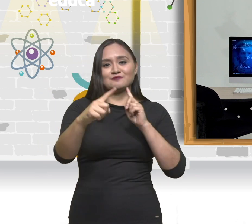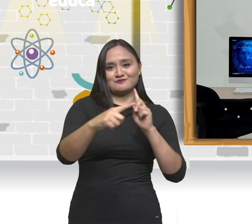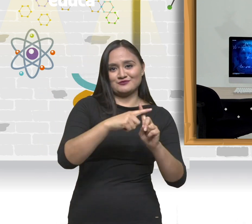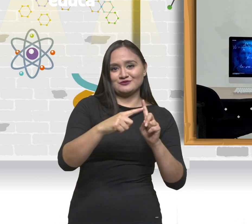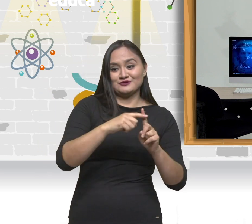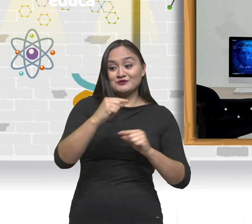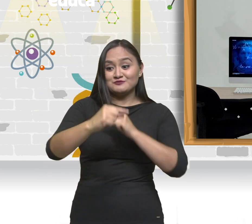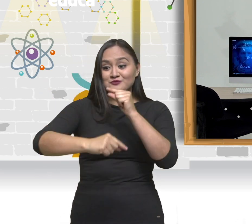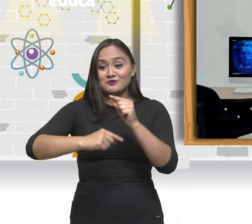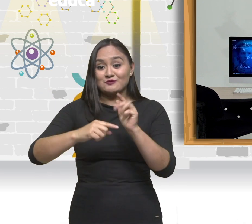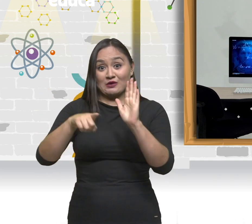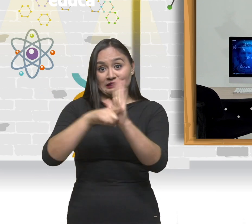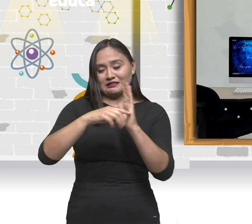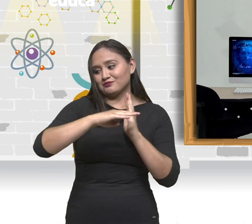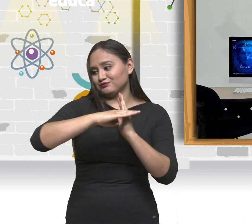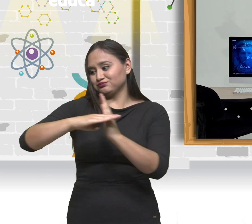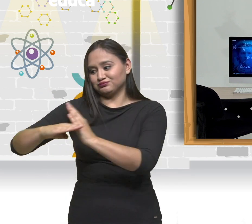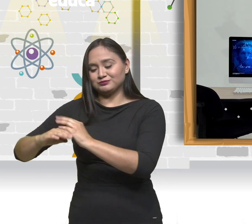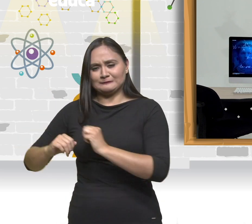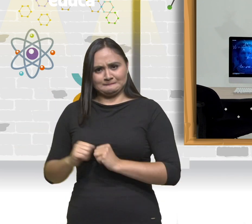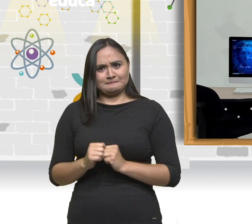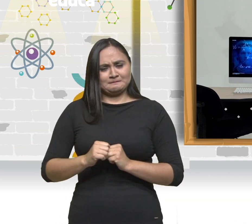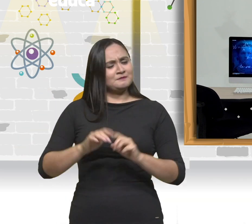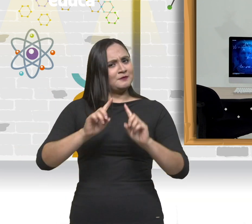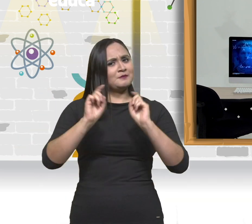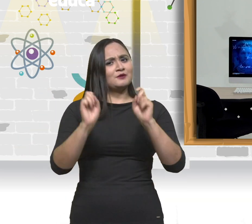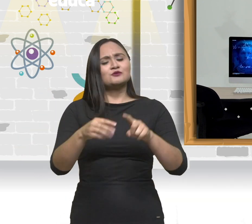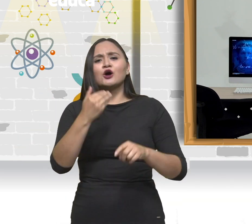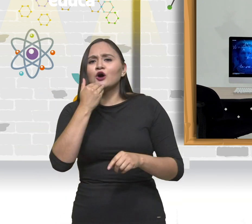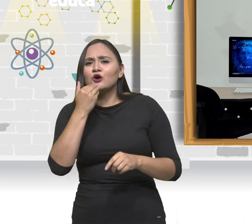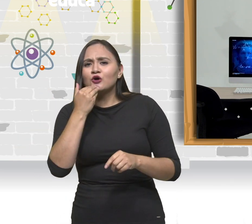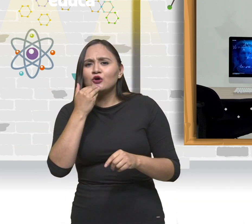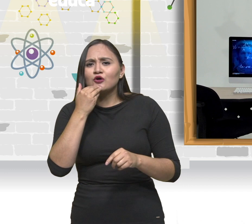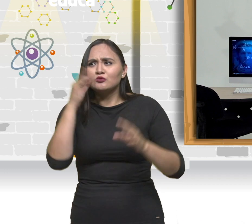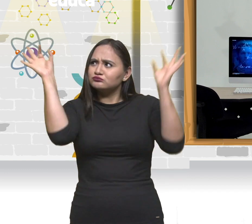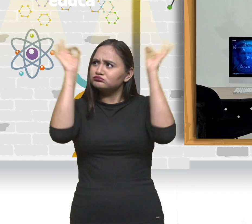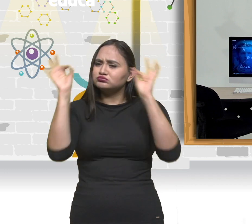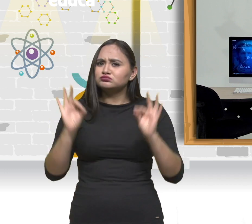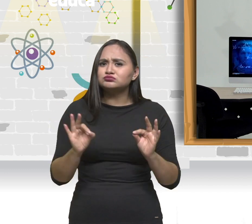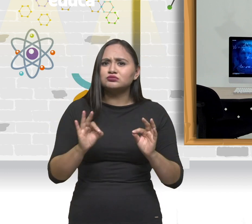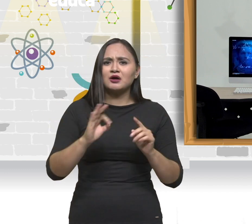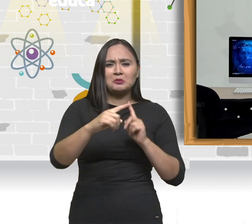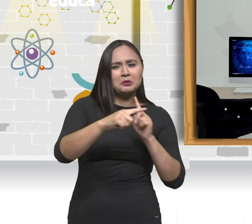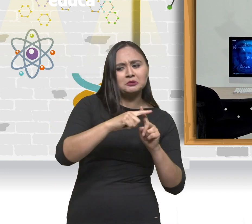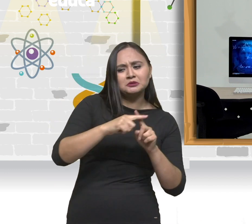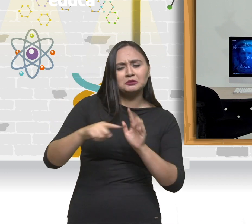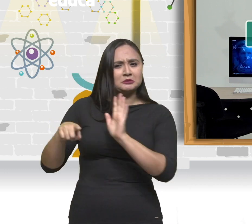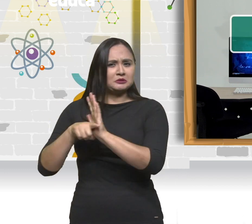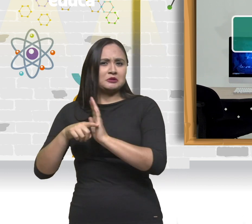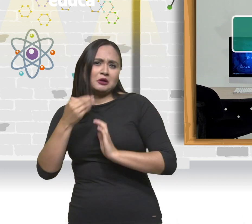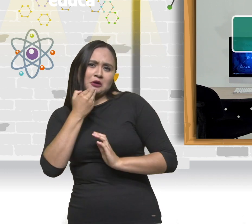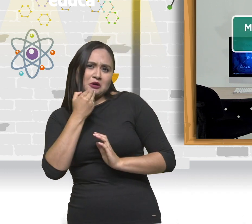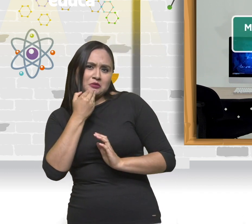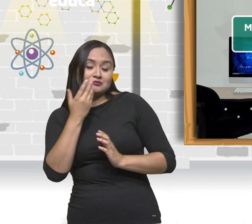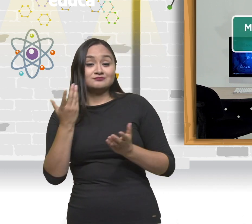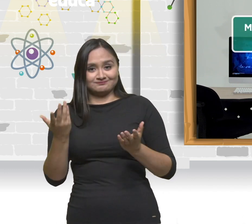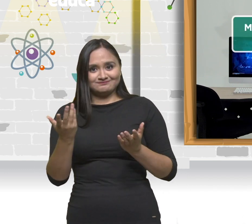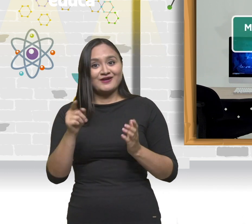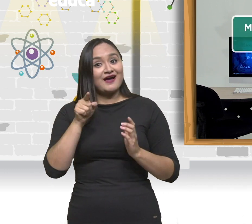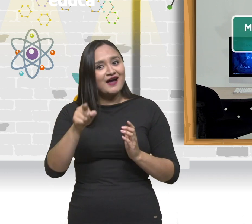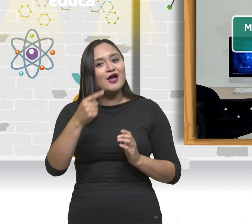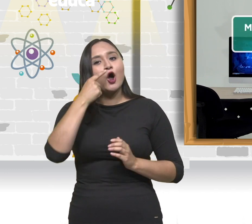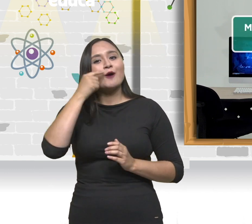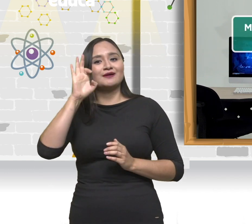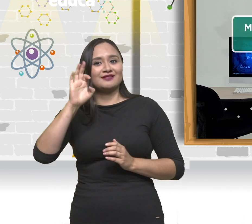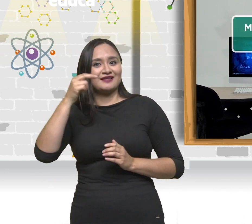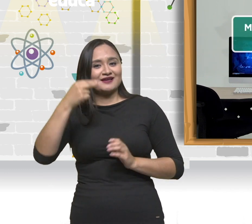carga positiva para anular toda la carga negativa. Pero, ¿cómo está distribuida la carga positiva y negativa en el átomo?